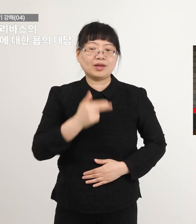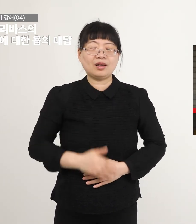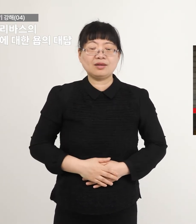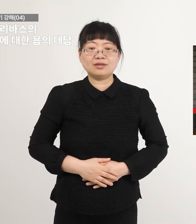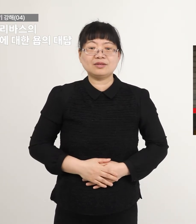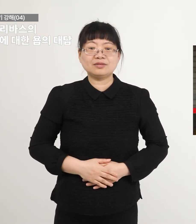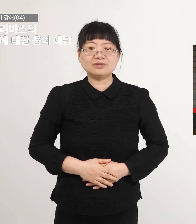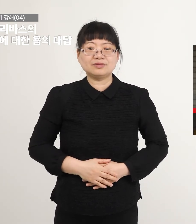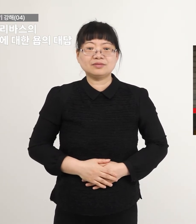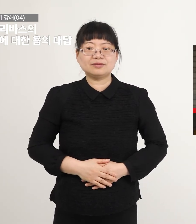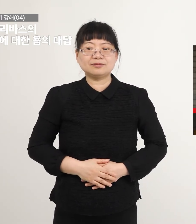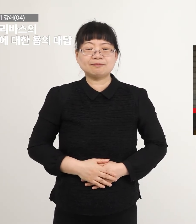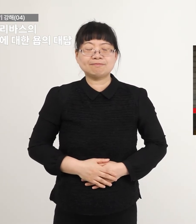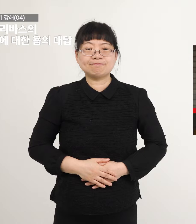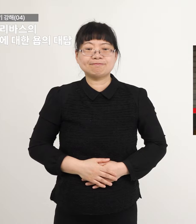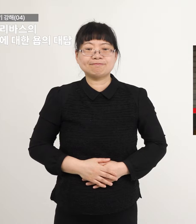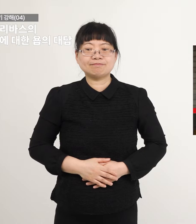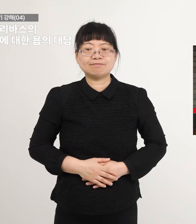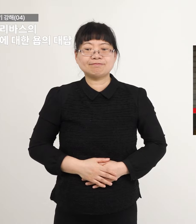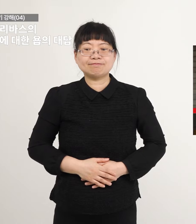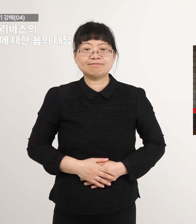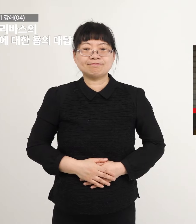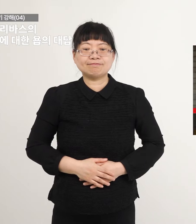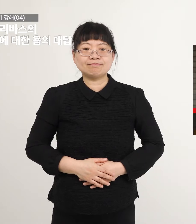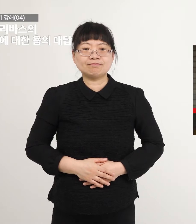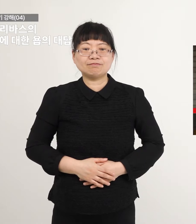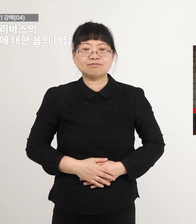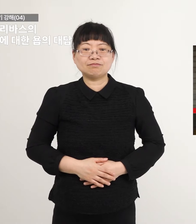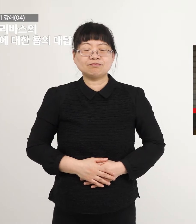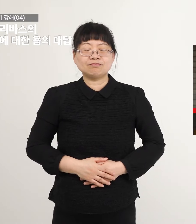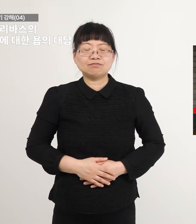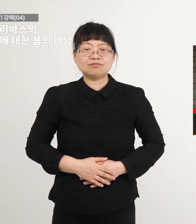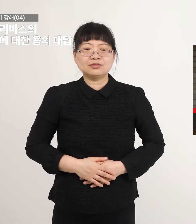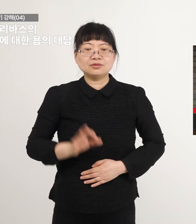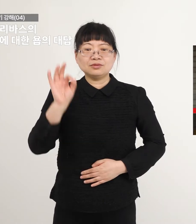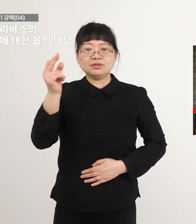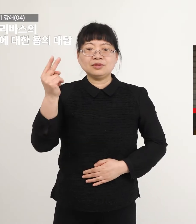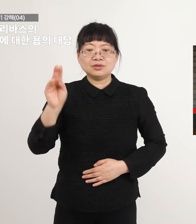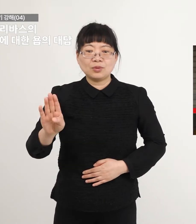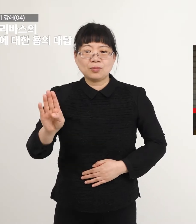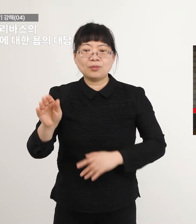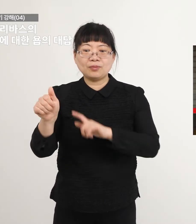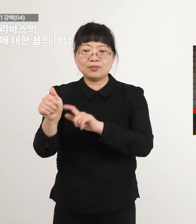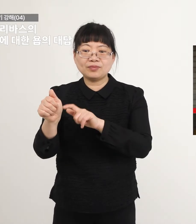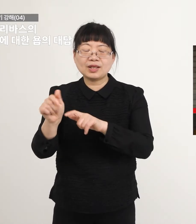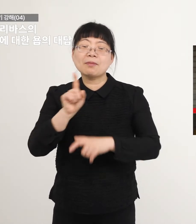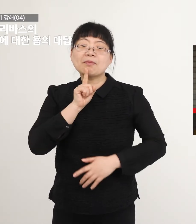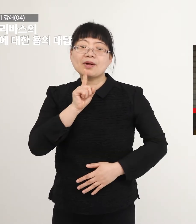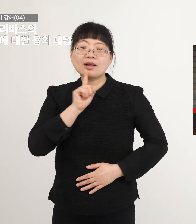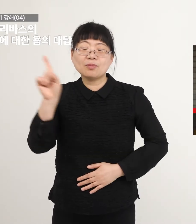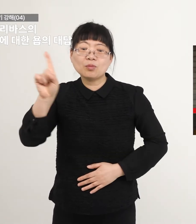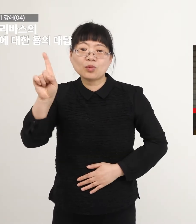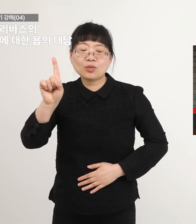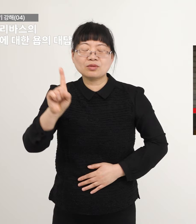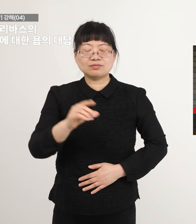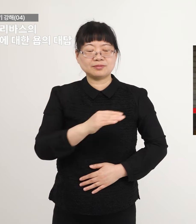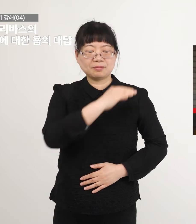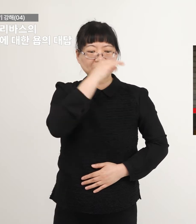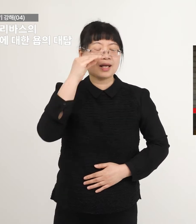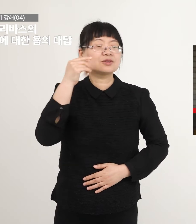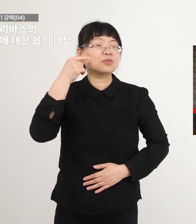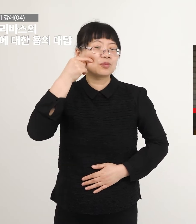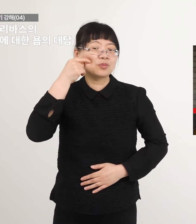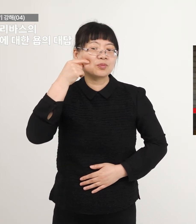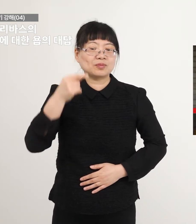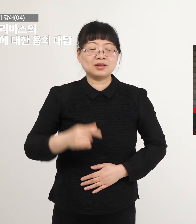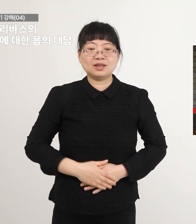못함이니라. 그러니까 이 욥을 놓고 한 말이 옳지 못했다 그